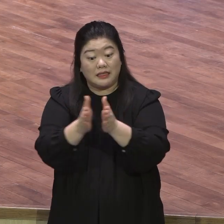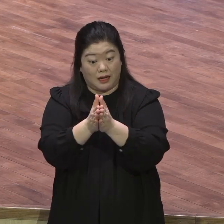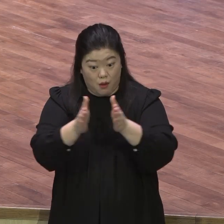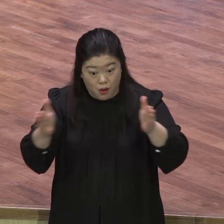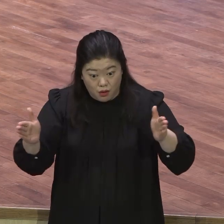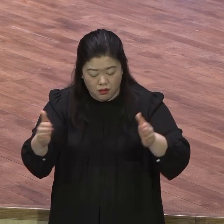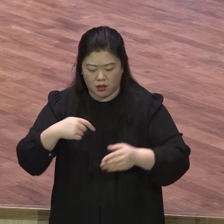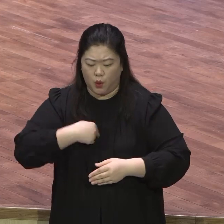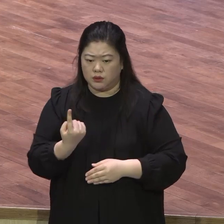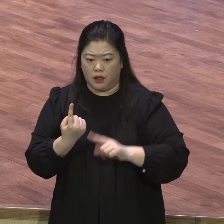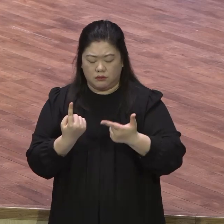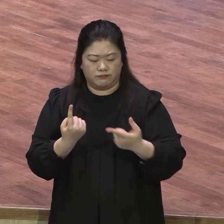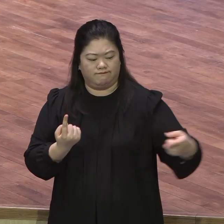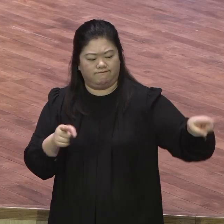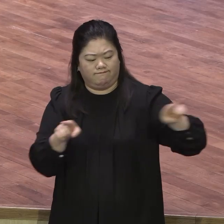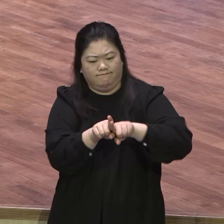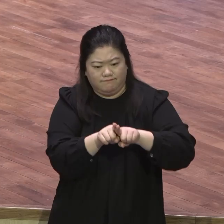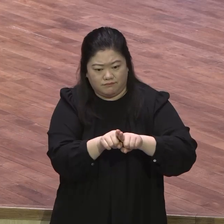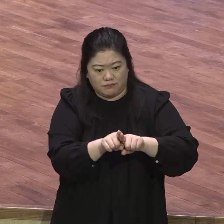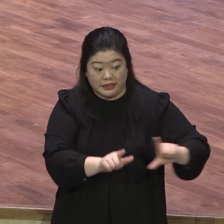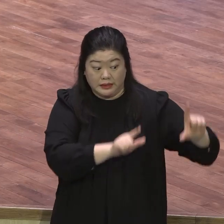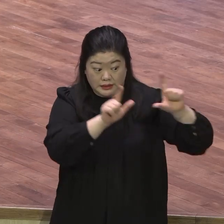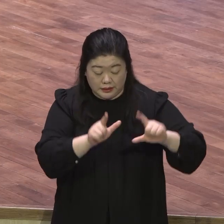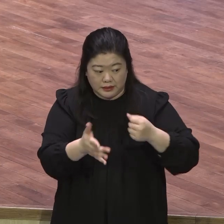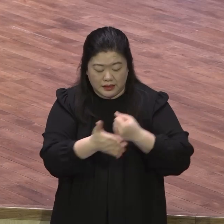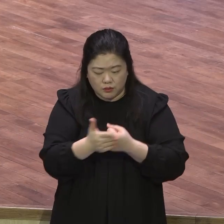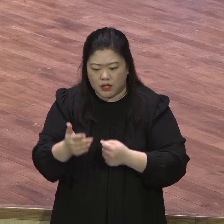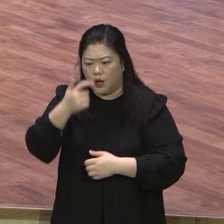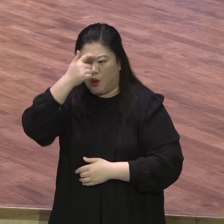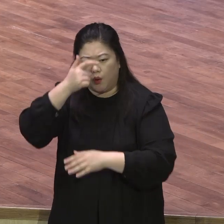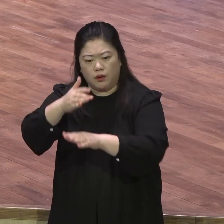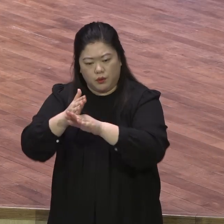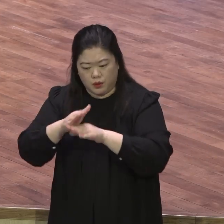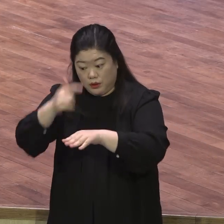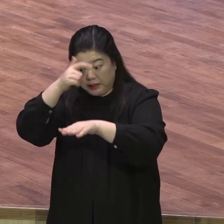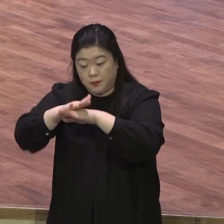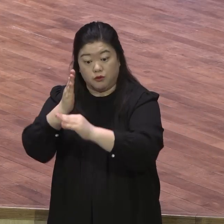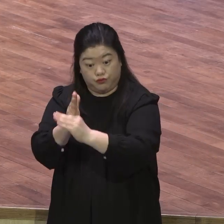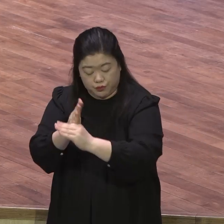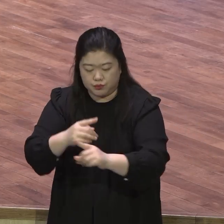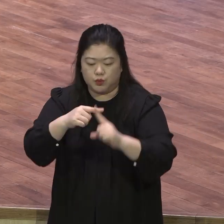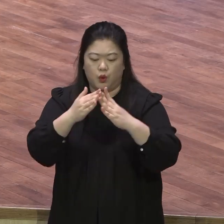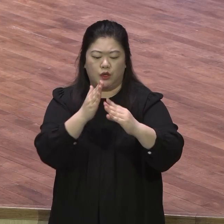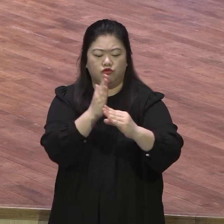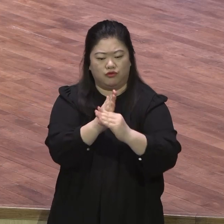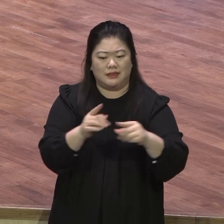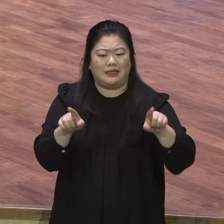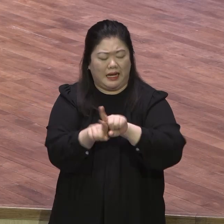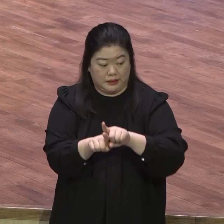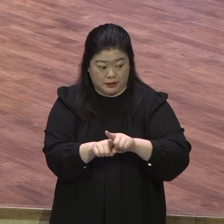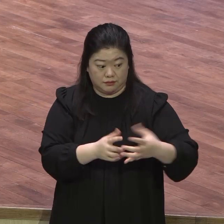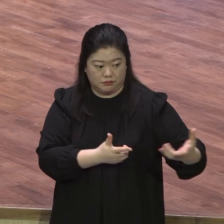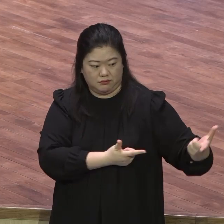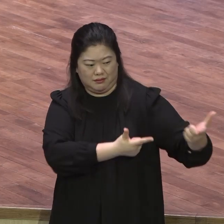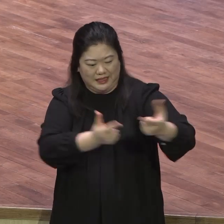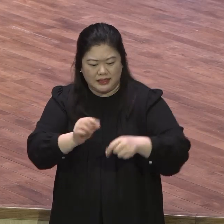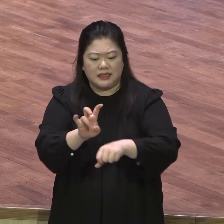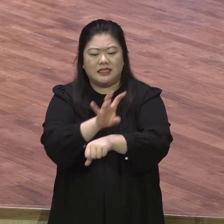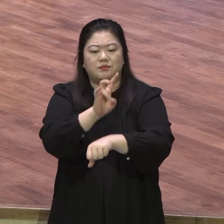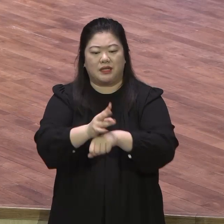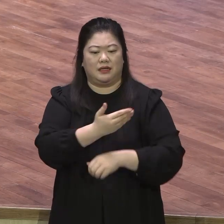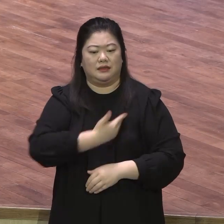것은 하나님 원하시는 예배 중심의 삶 교회 중심의 삶을 통해서 입사 전도자의 삶을 살아라고 원래 보내신 줄을